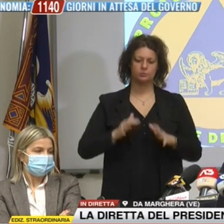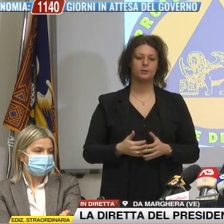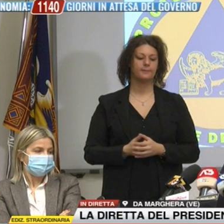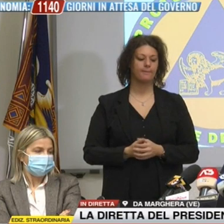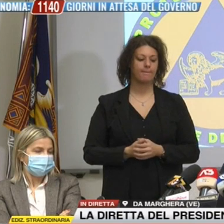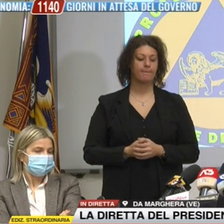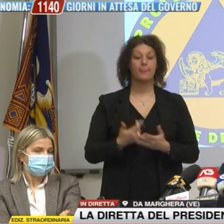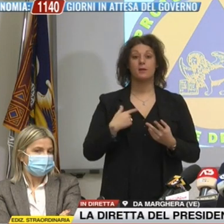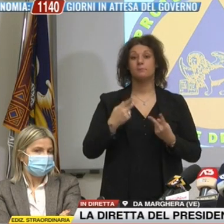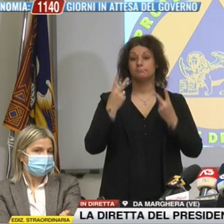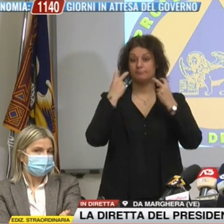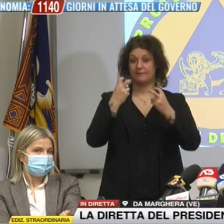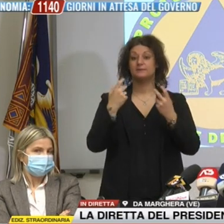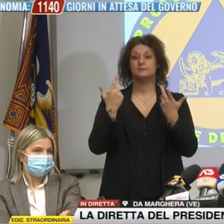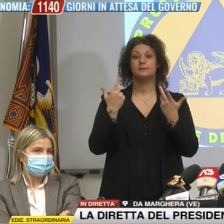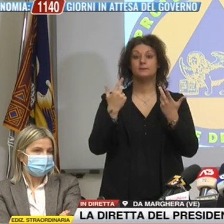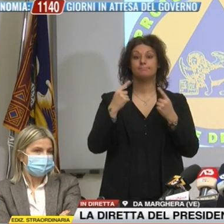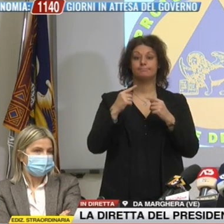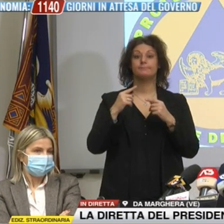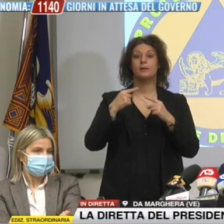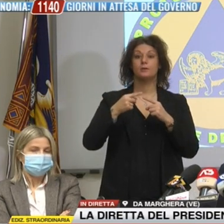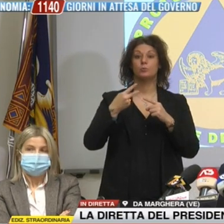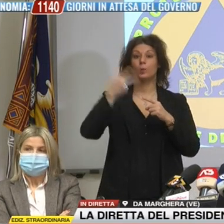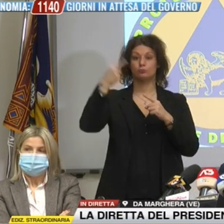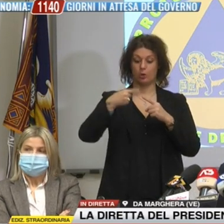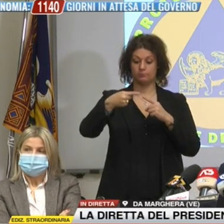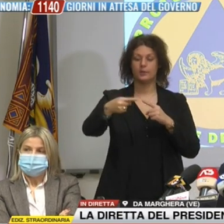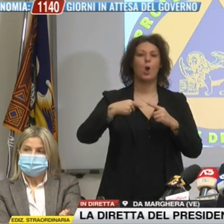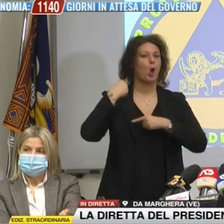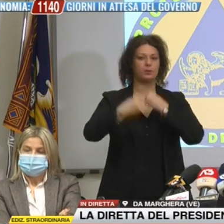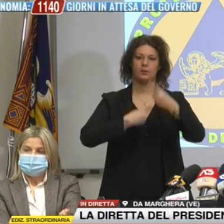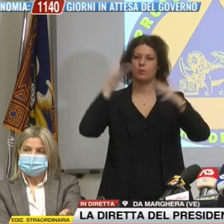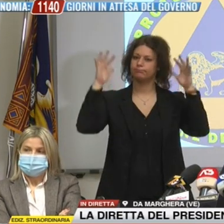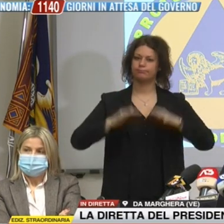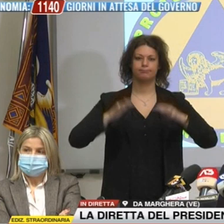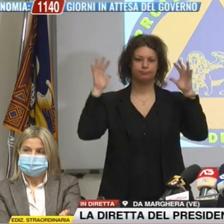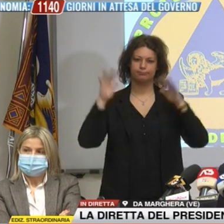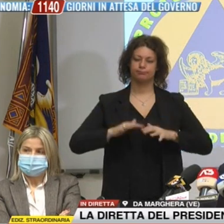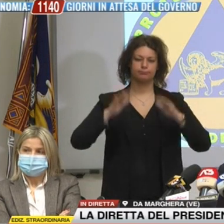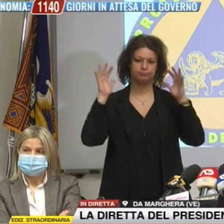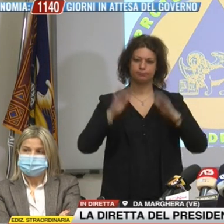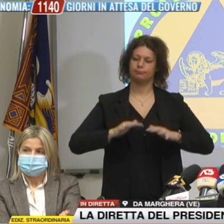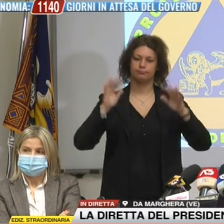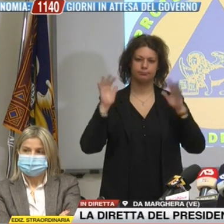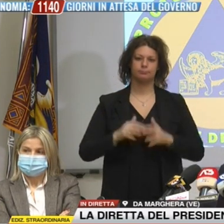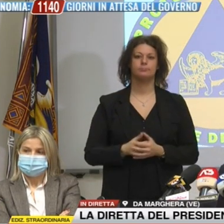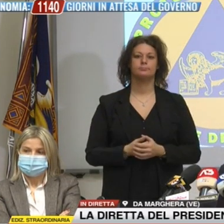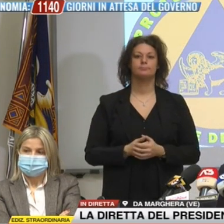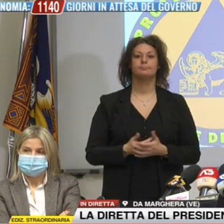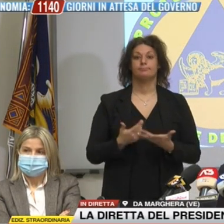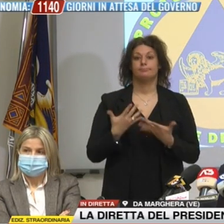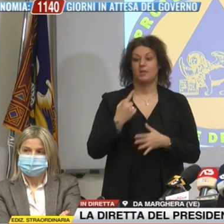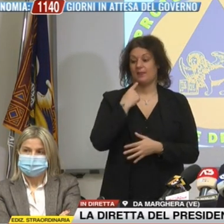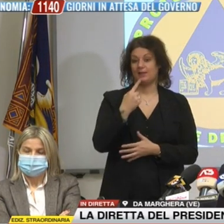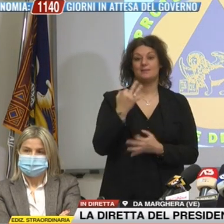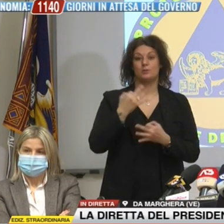è previsto che piova anche nelle prossime 36 ore in maniera copiosa. Quindi, come dicevo ieri, sabato ci saranno